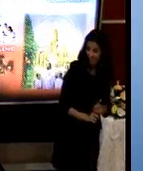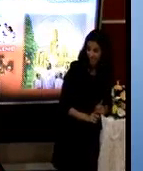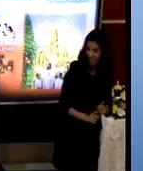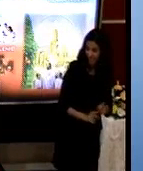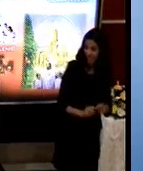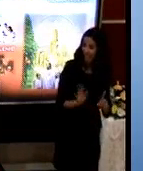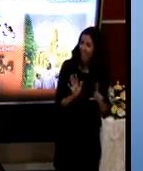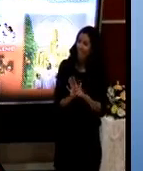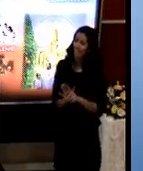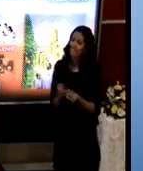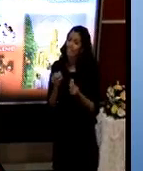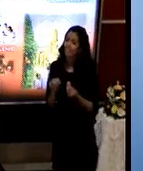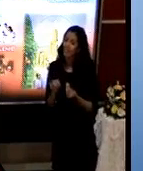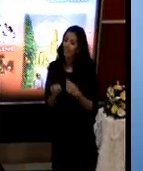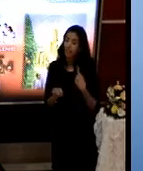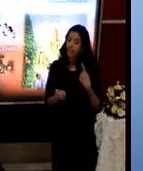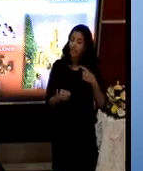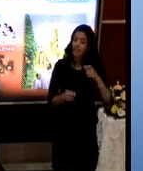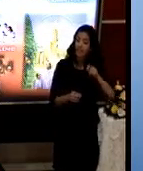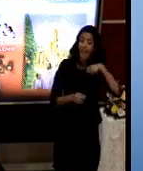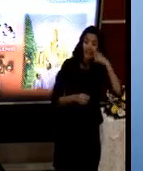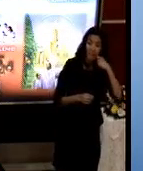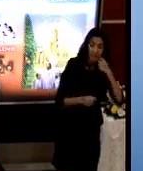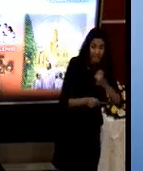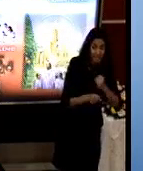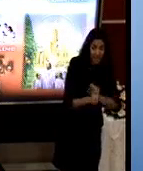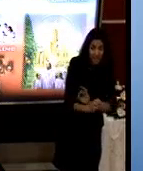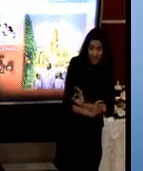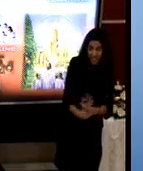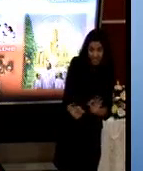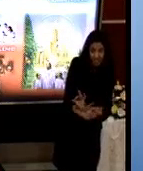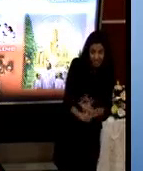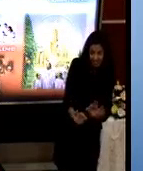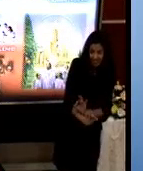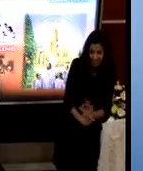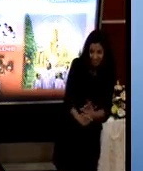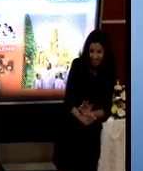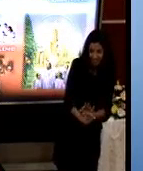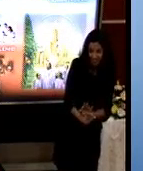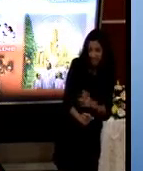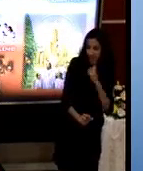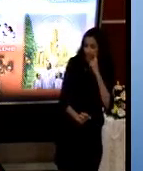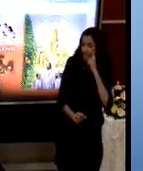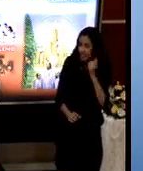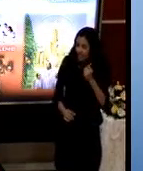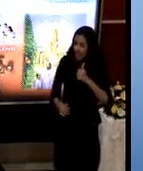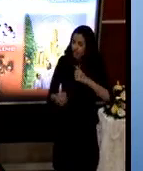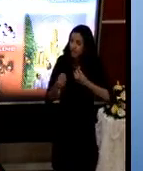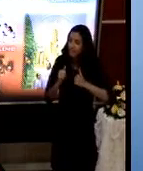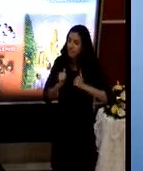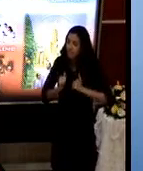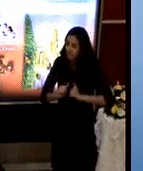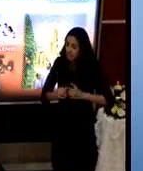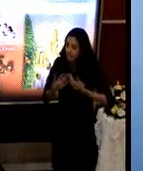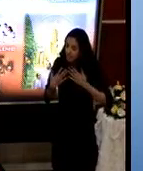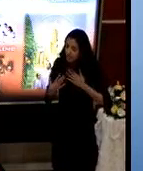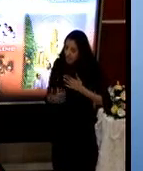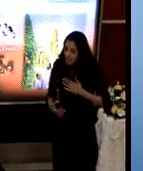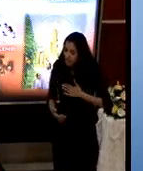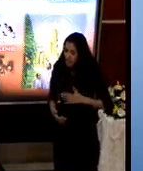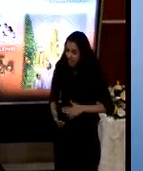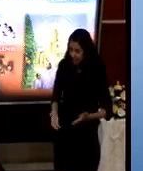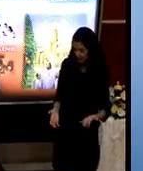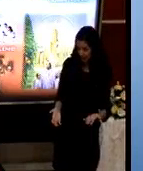dice que ni los animales deben trabajar ese día. Un día de cesación, un